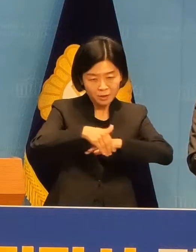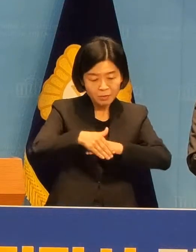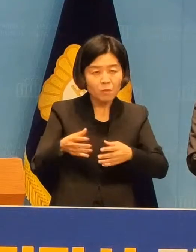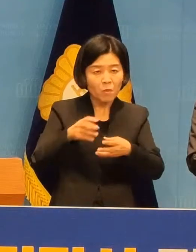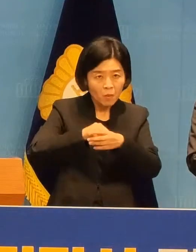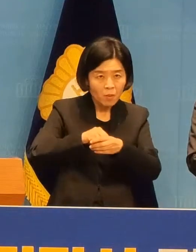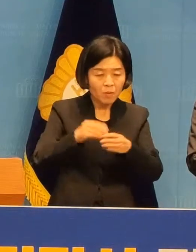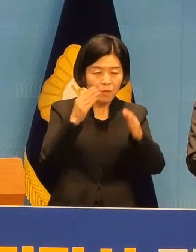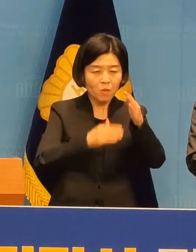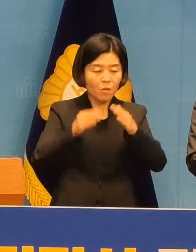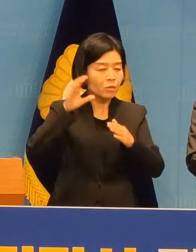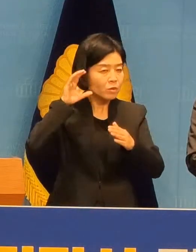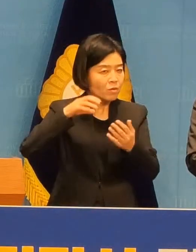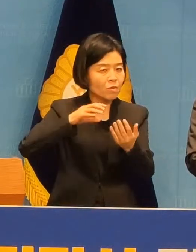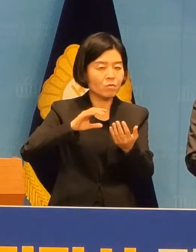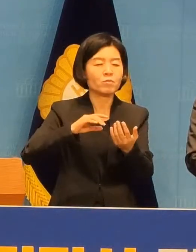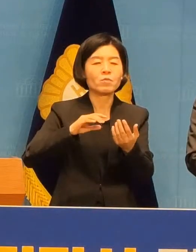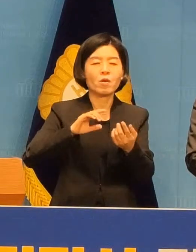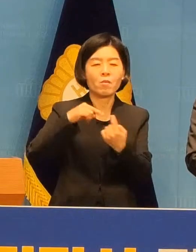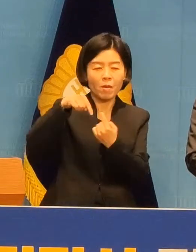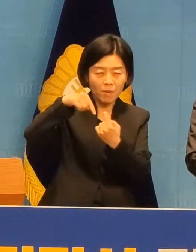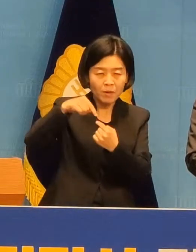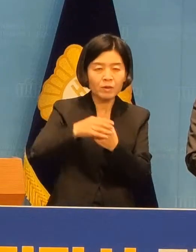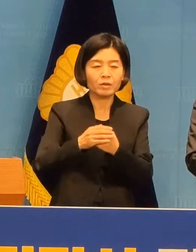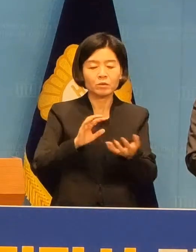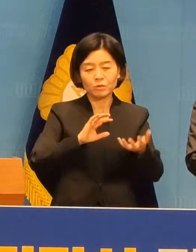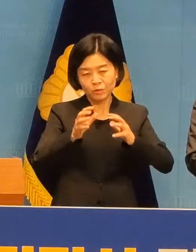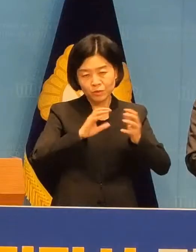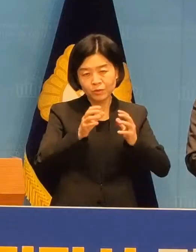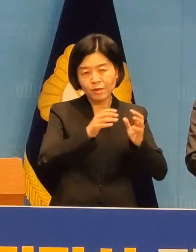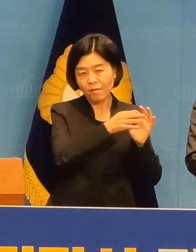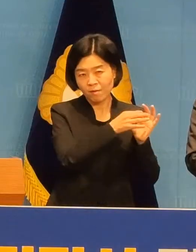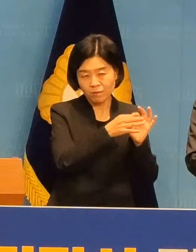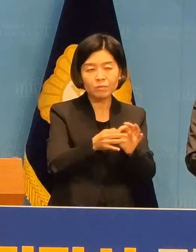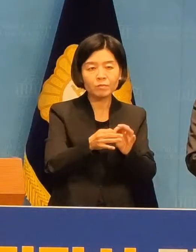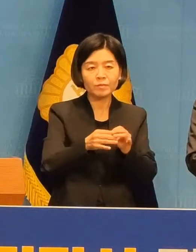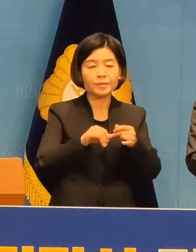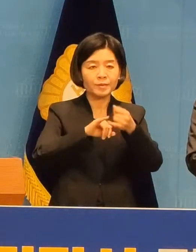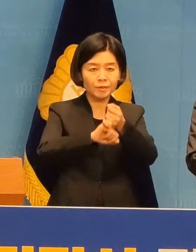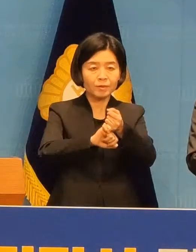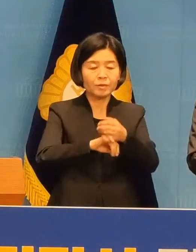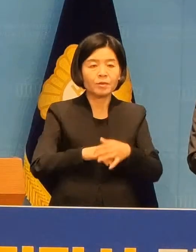공청회와 토론회를 개최하는 등 후속 조치도 꼼꼼하게 챙기겠습니다.